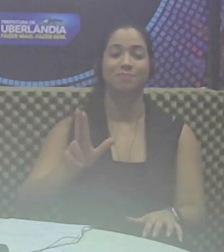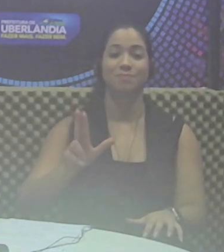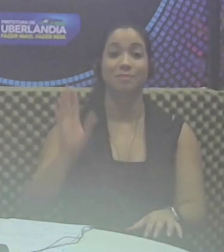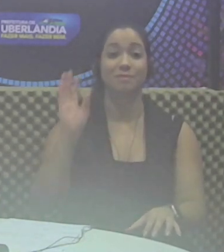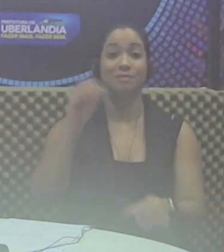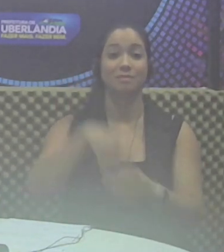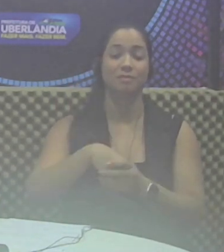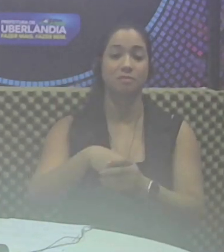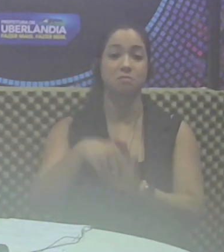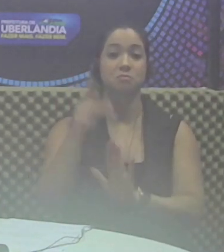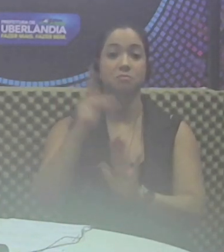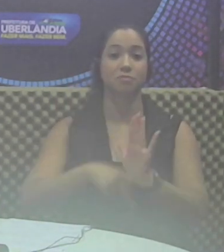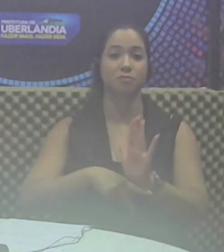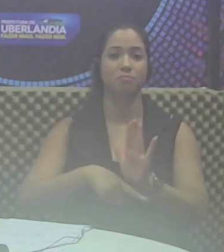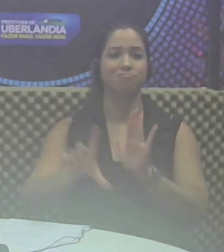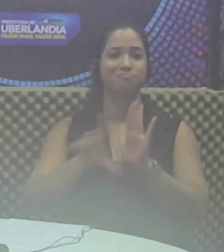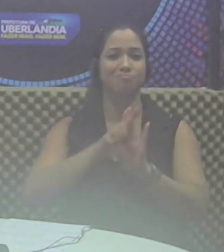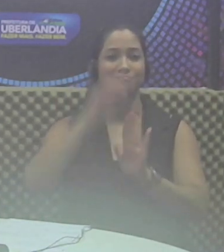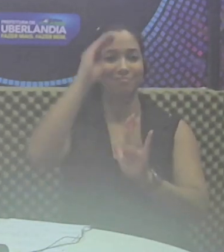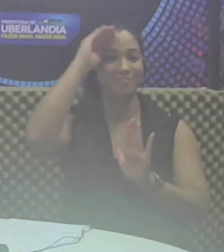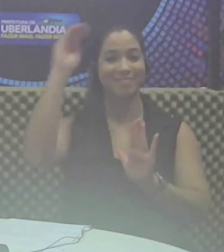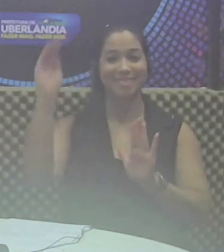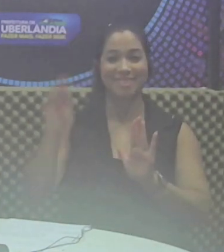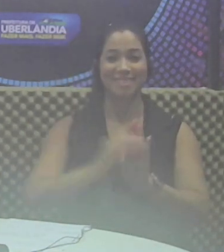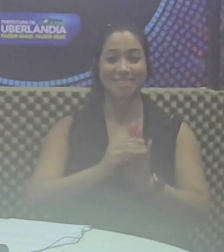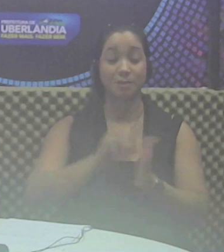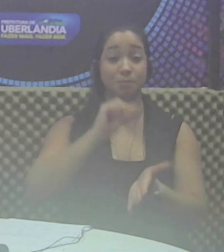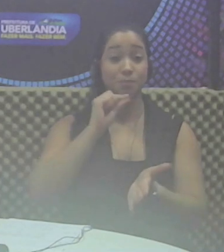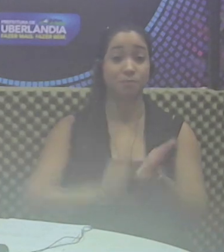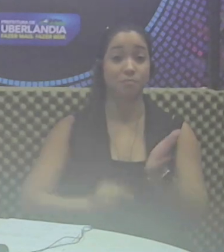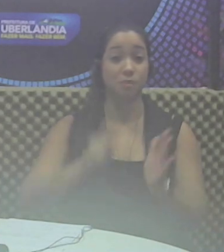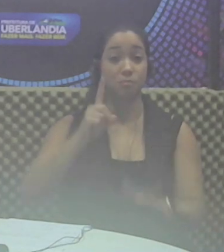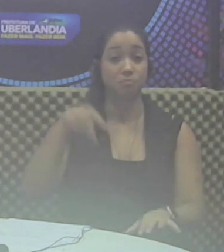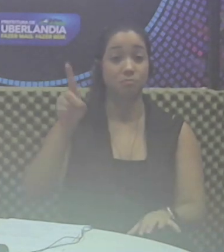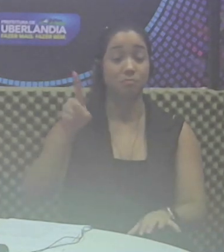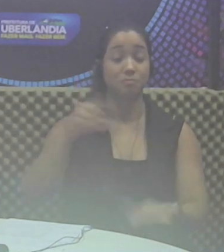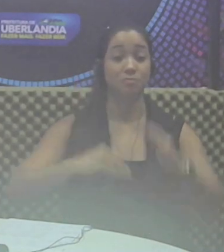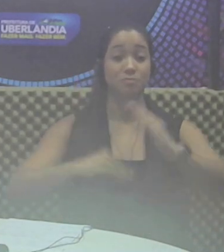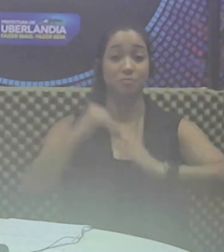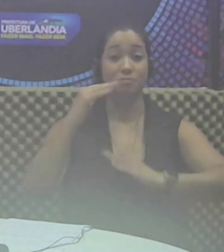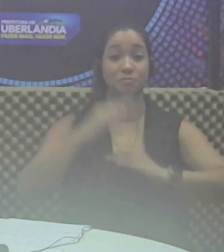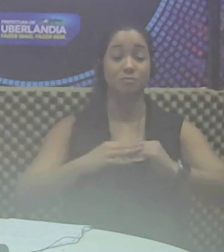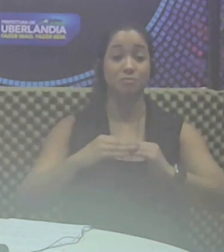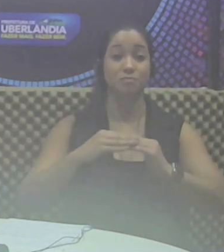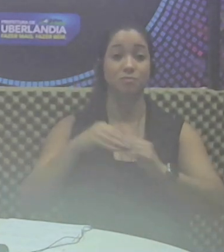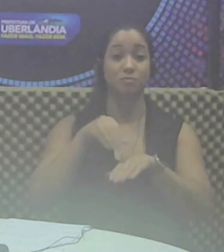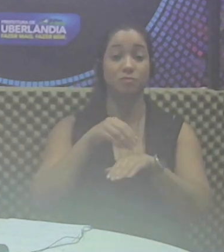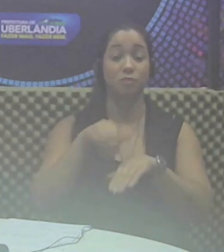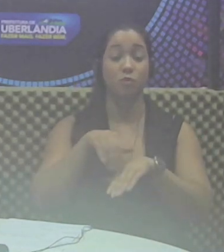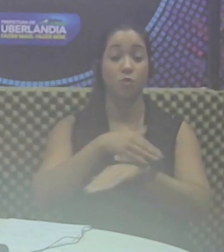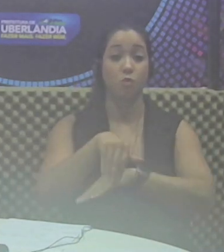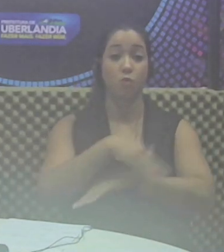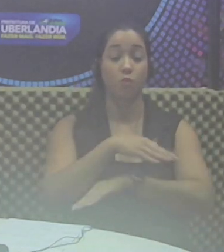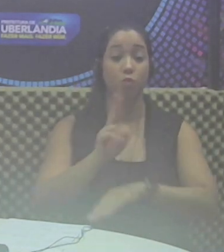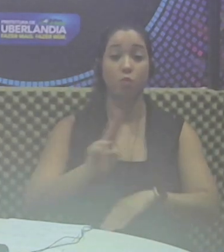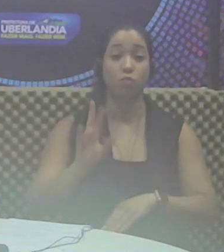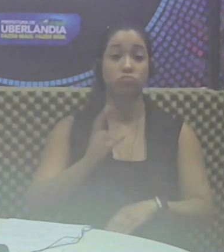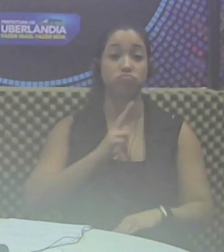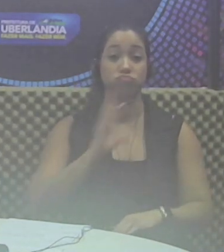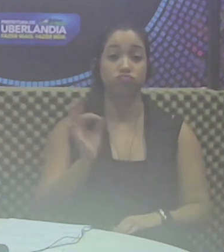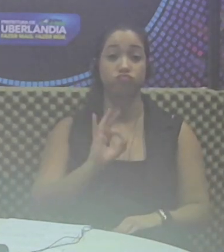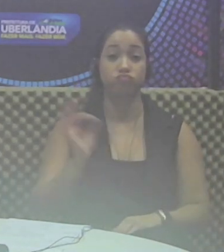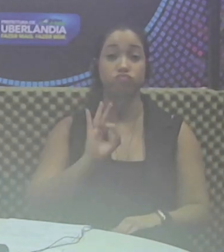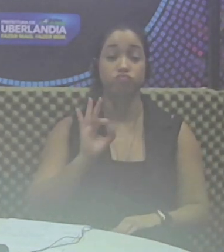do programa Tô Legal. As inscrições são válidas para profissionais nas modalidades ambulante, sem utilização privativa de